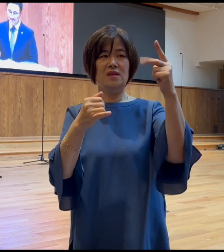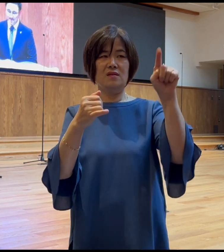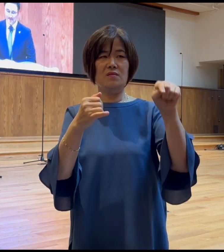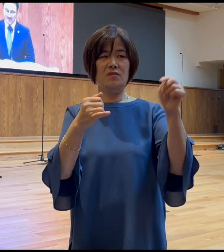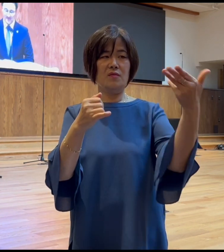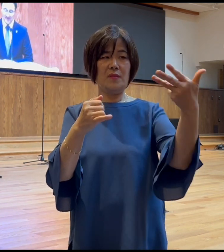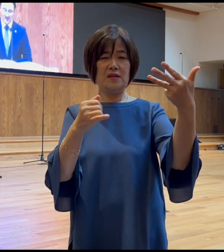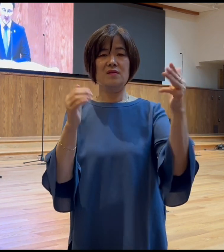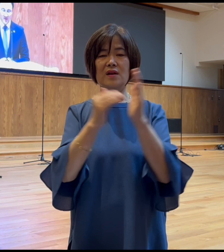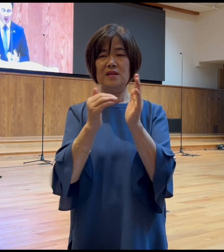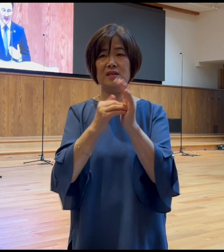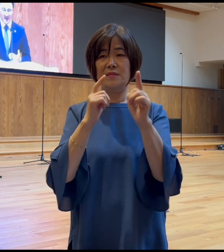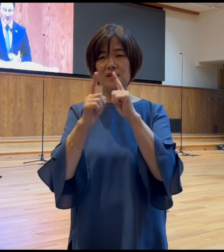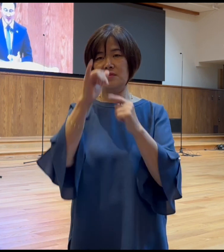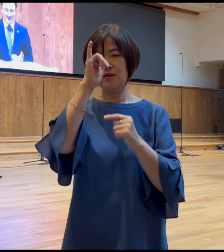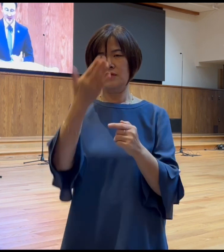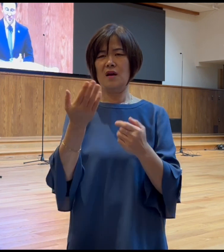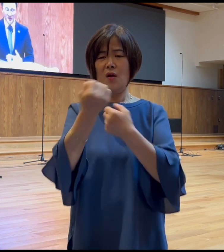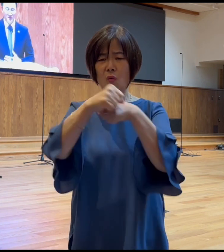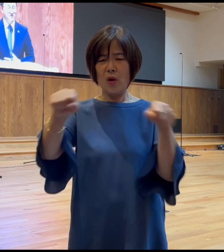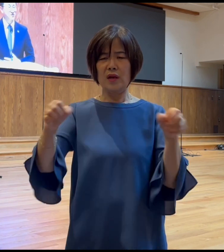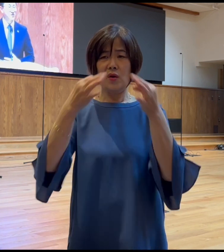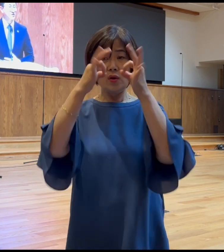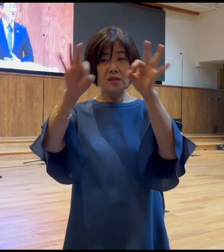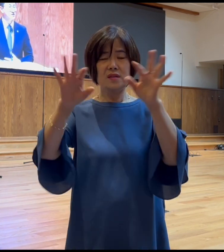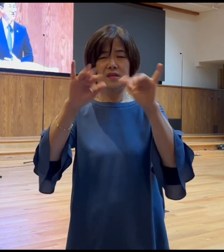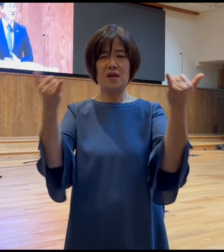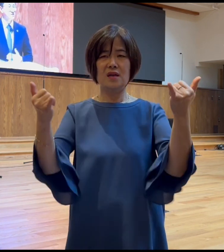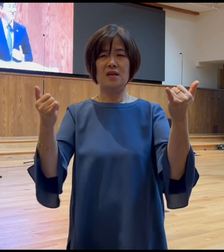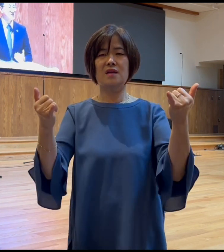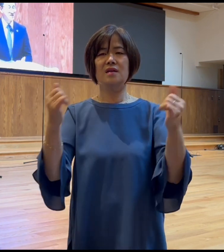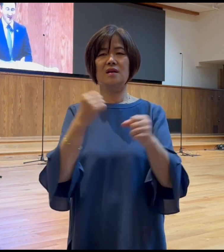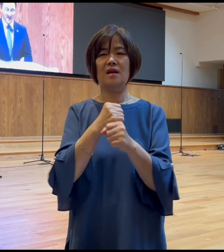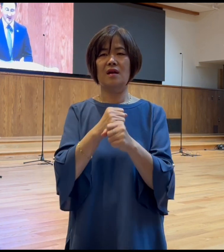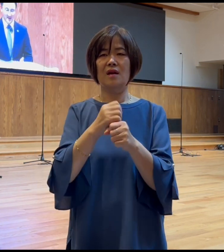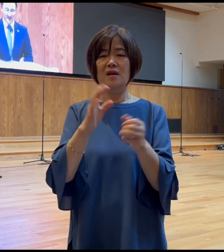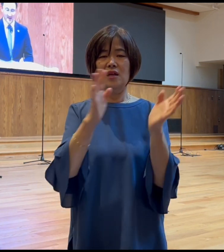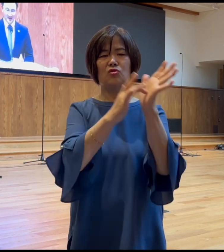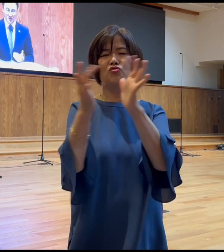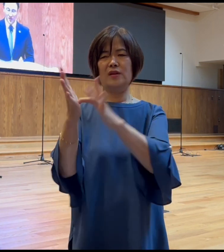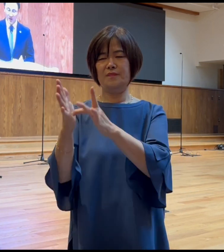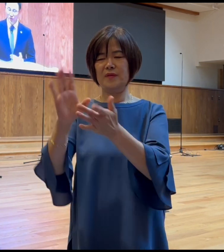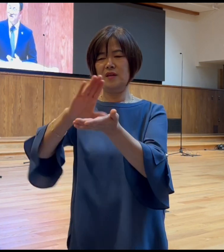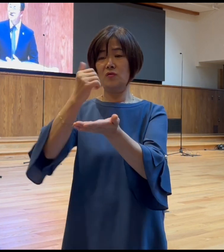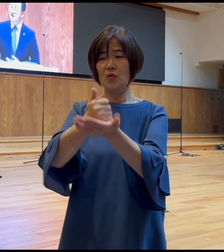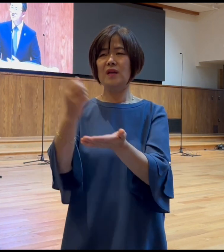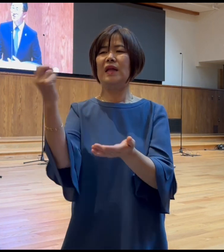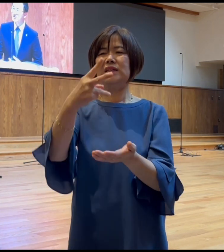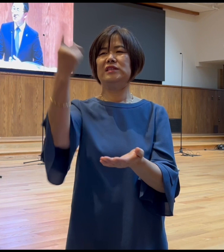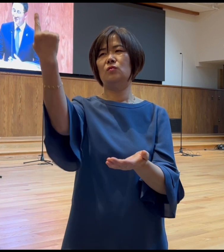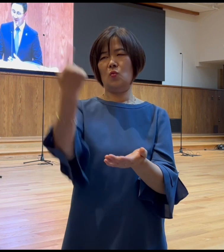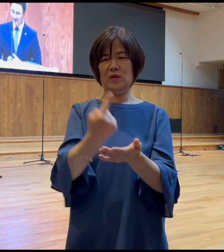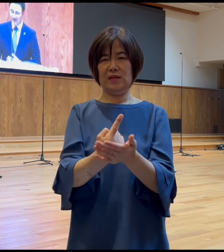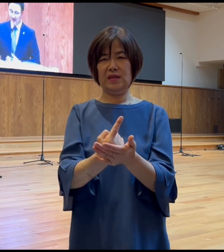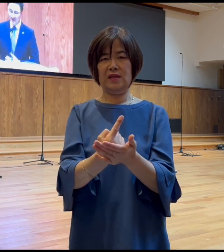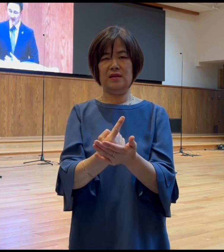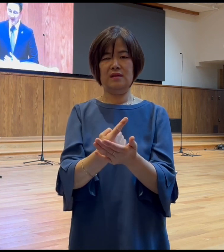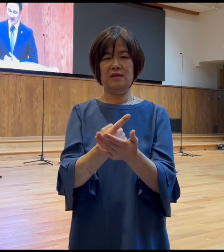있습니다. 광야에 외치는 자의 소리가 외쳤던 것은 메시아, 그리스도가 오신다라는